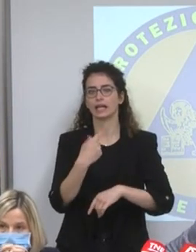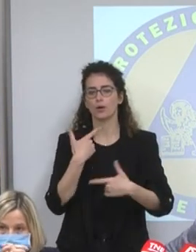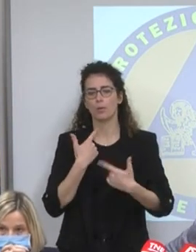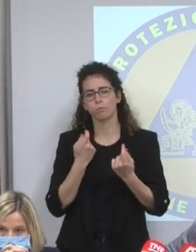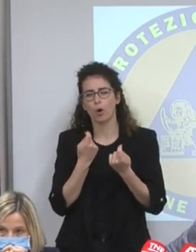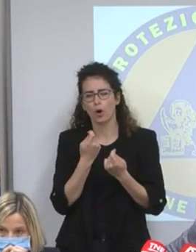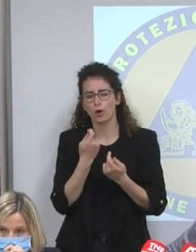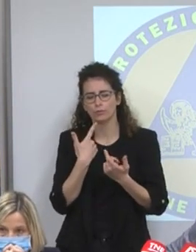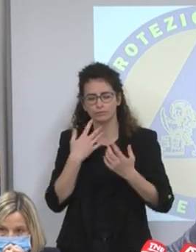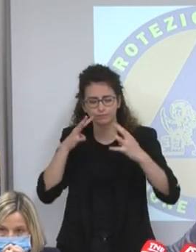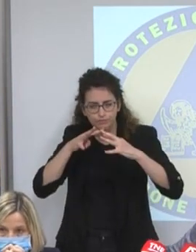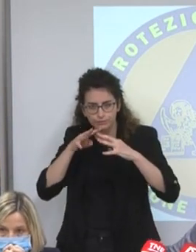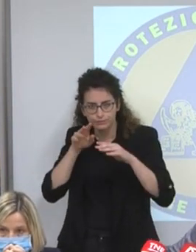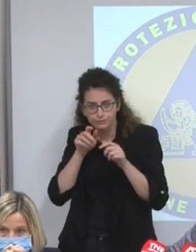trincea